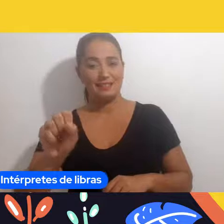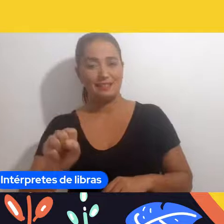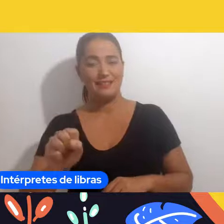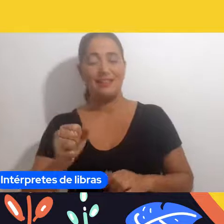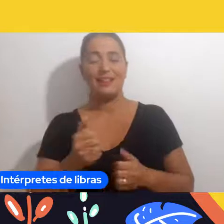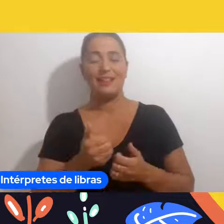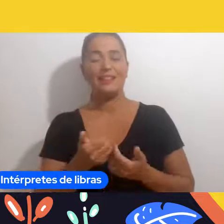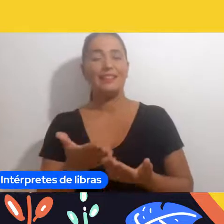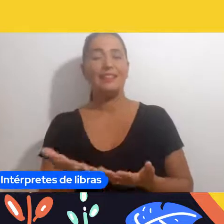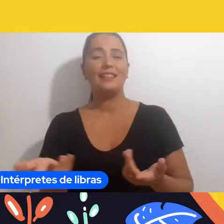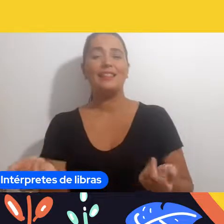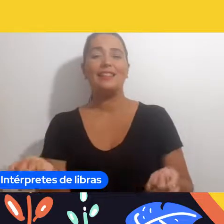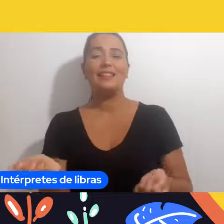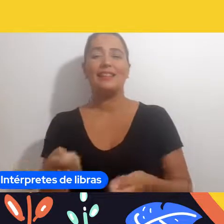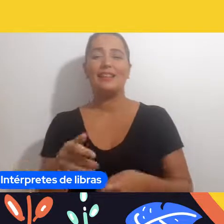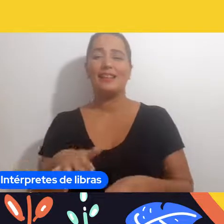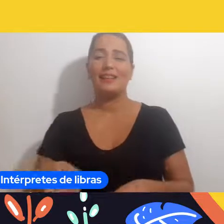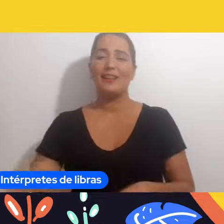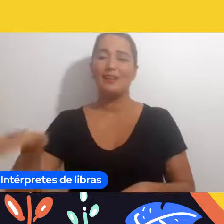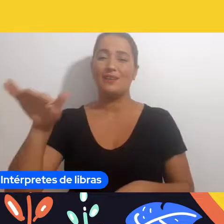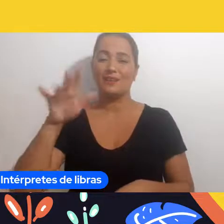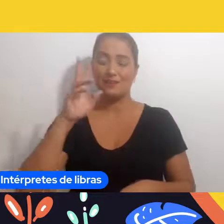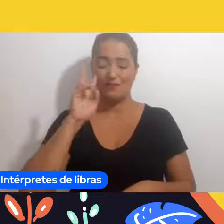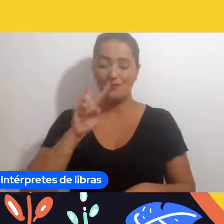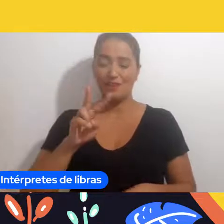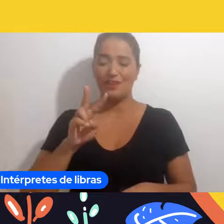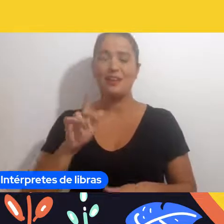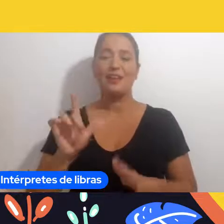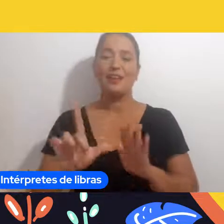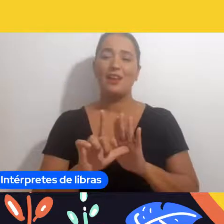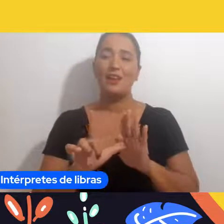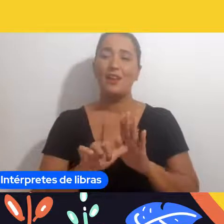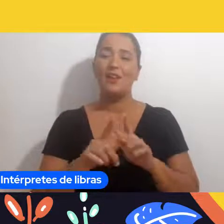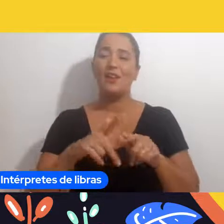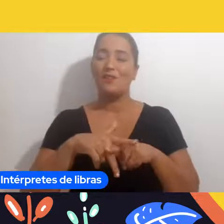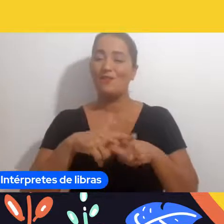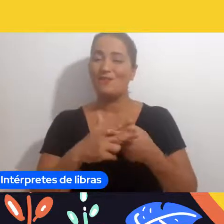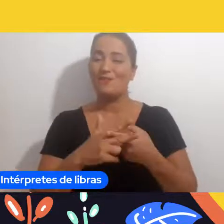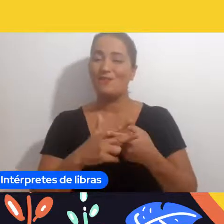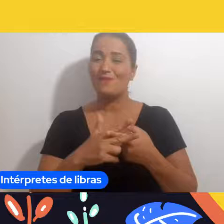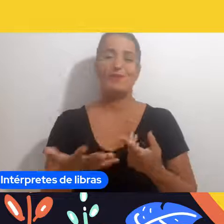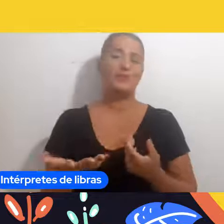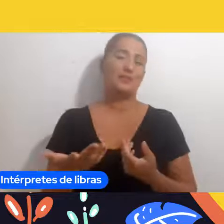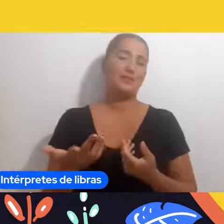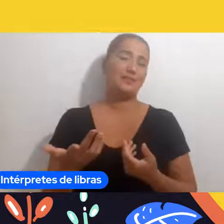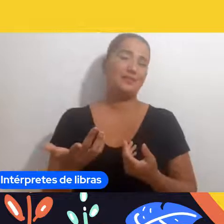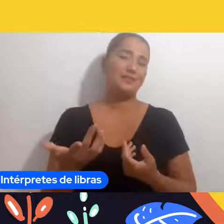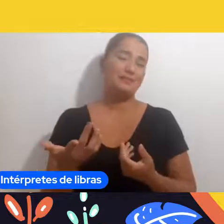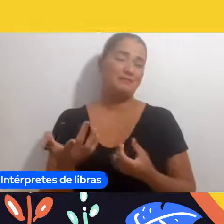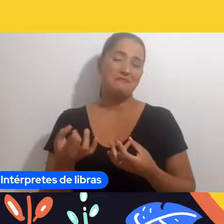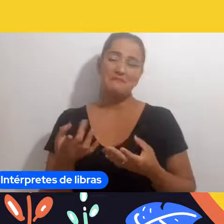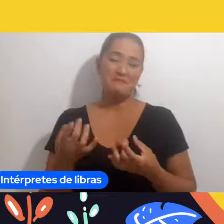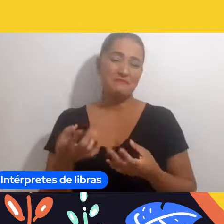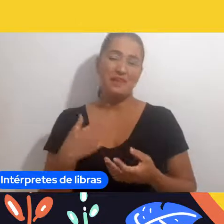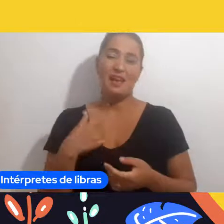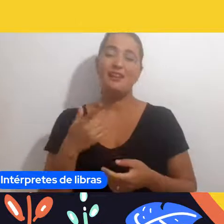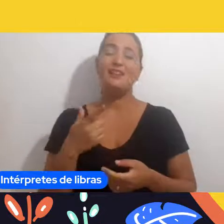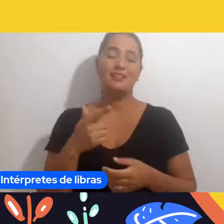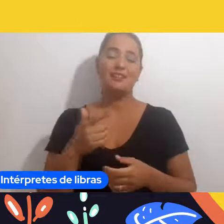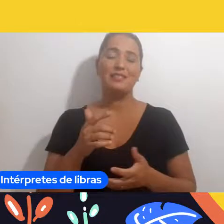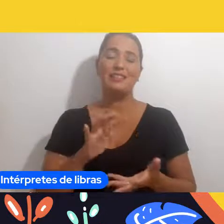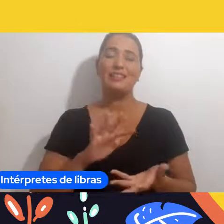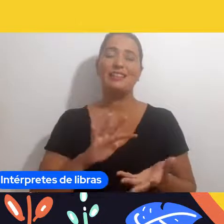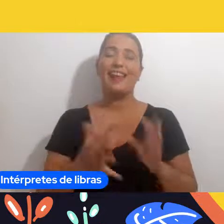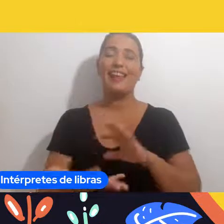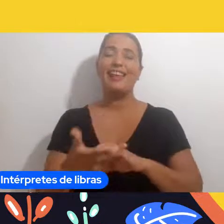vê agora, seja numa loja de ferramentas ou seja num armazém, a gente transforma em brinquedo. A gente já fica,